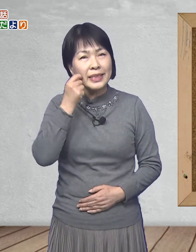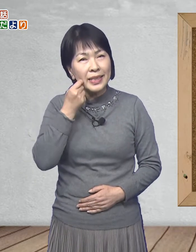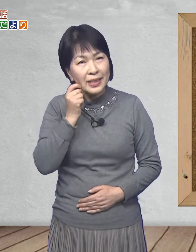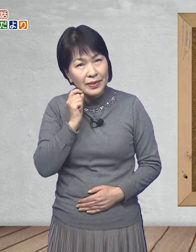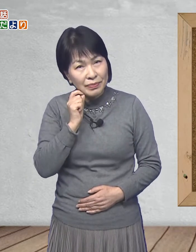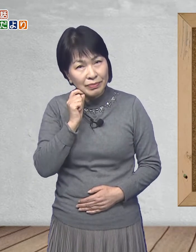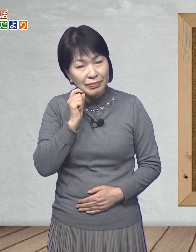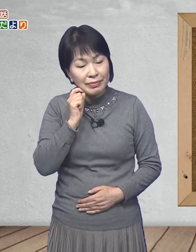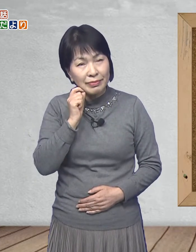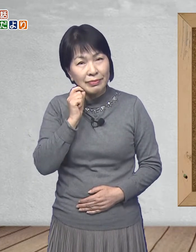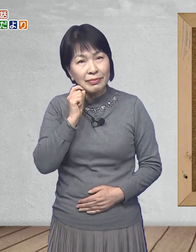い、